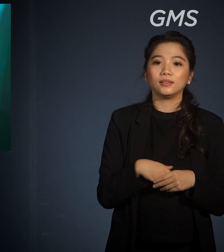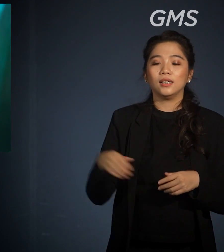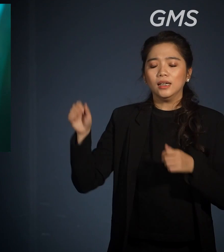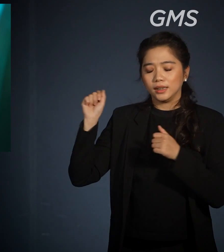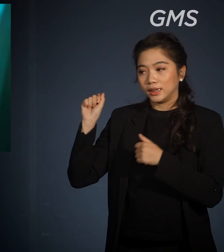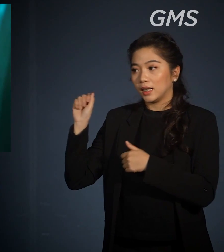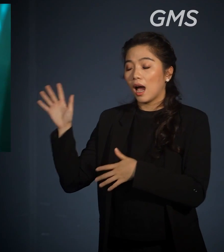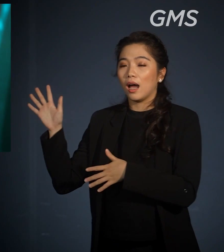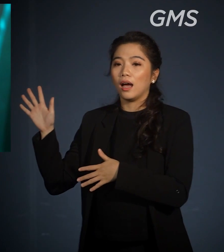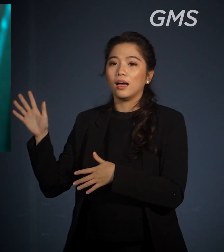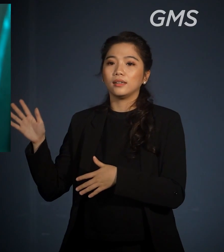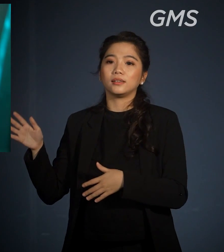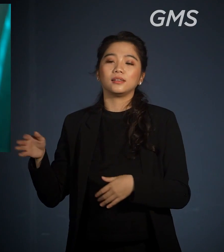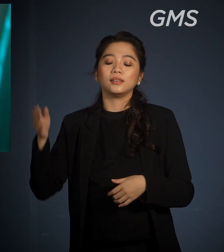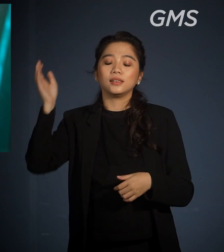tinggal di